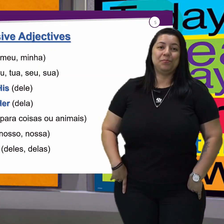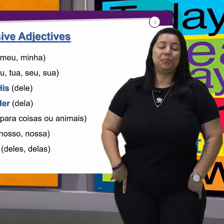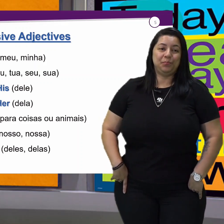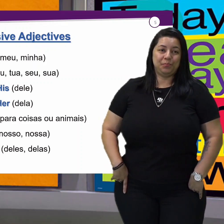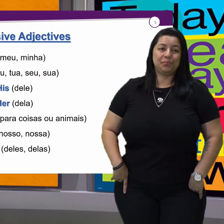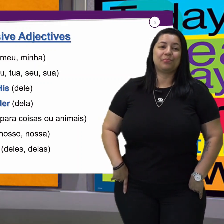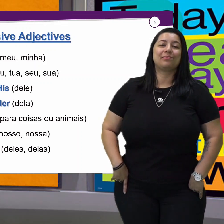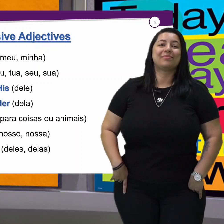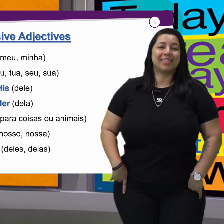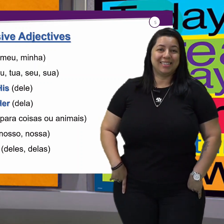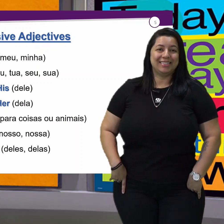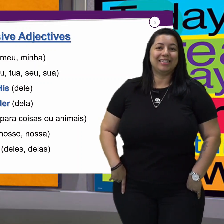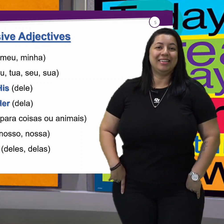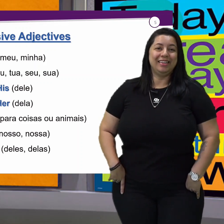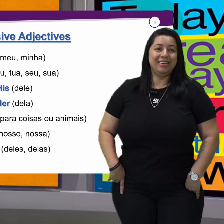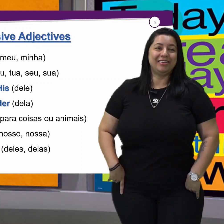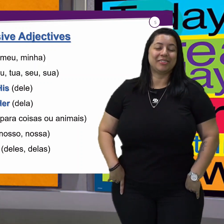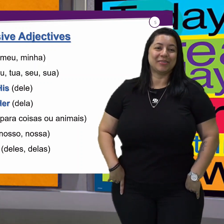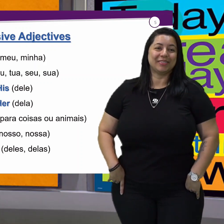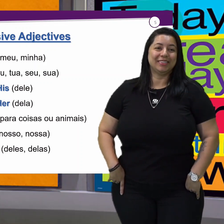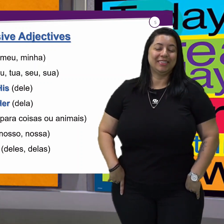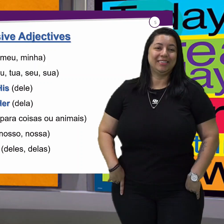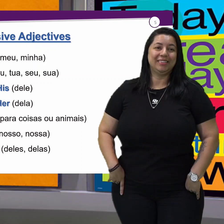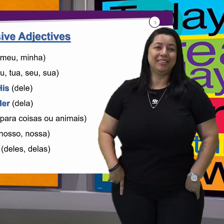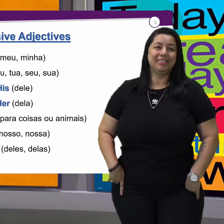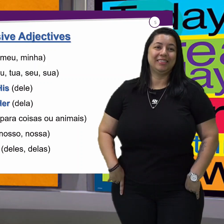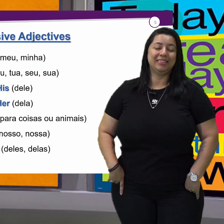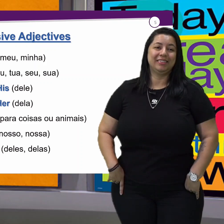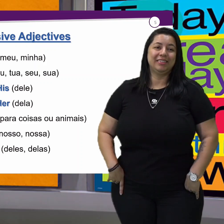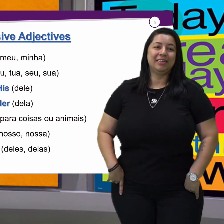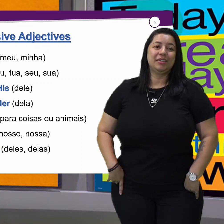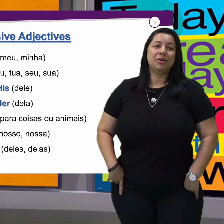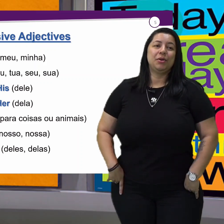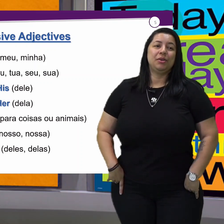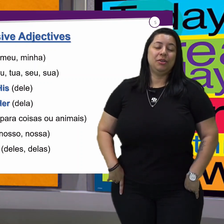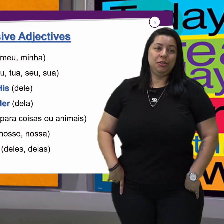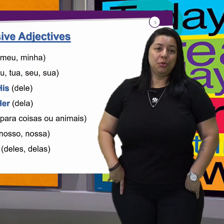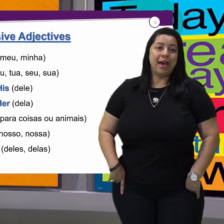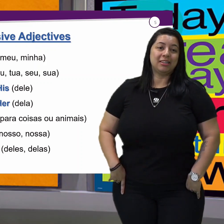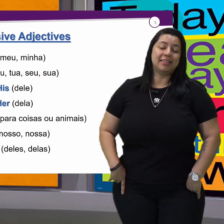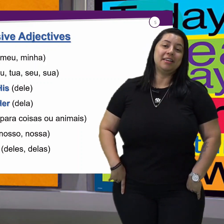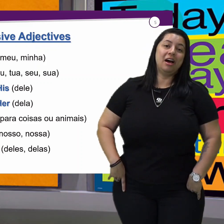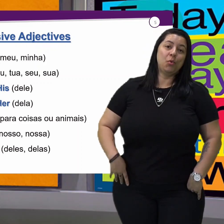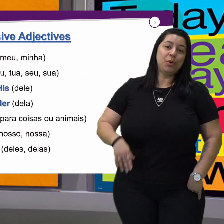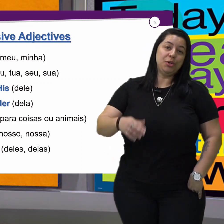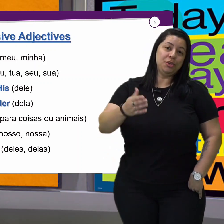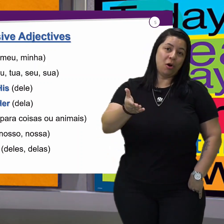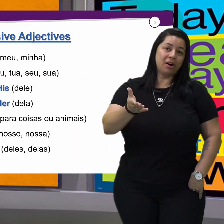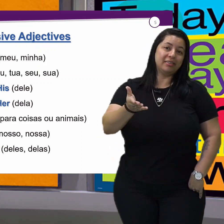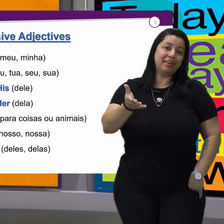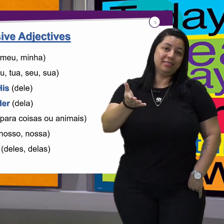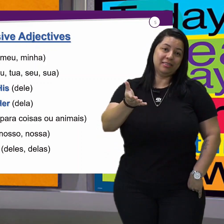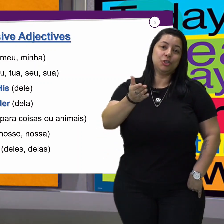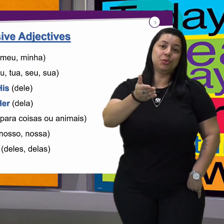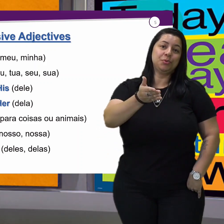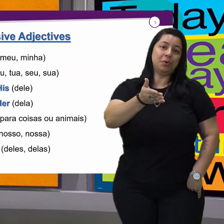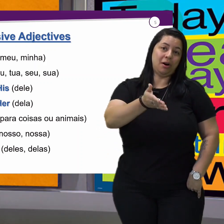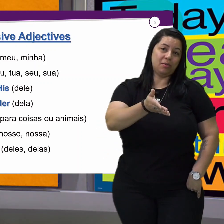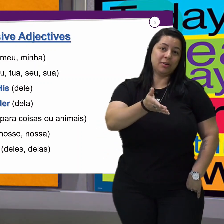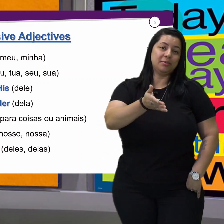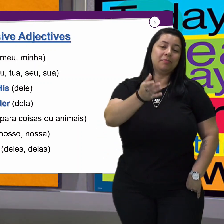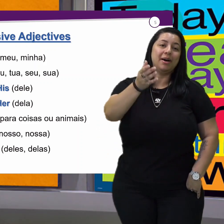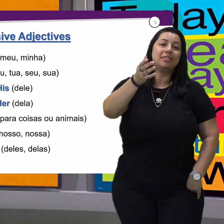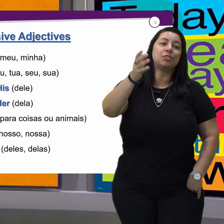traduzido para objetos, coisas e animais. E aqui vai ser o quê? Seria o your, né? Antes